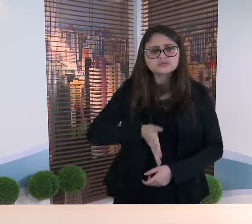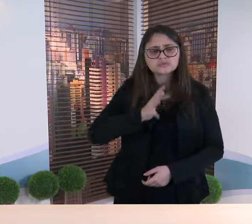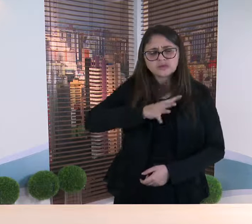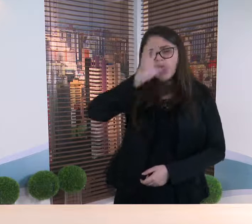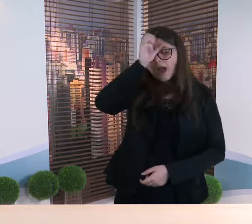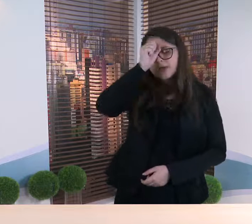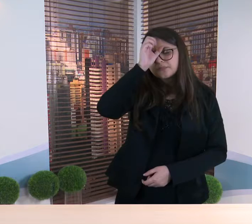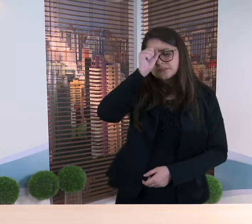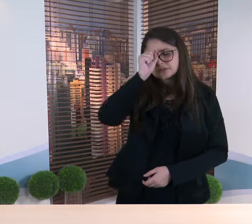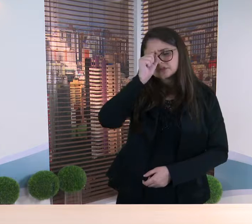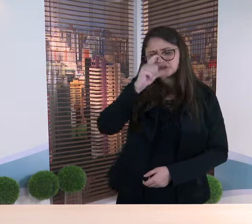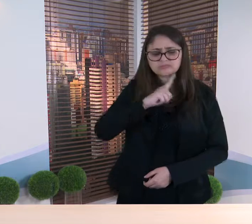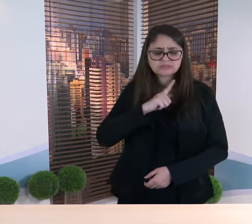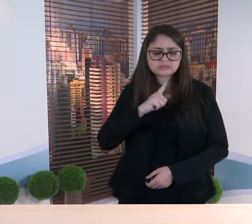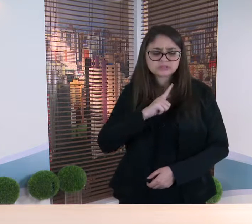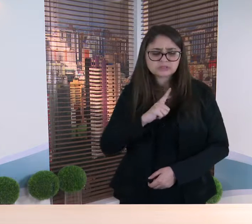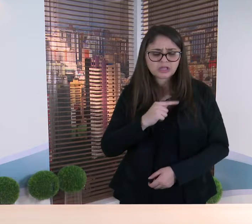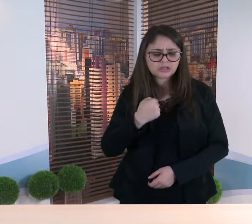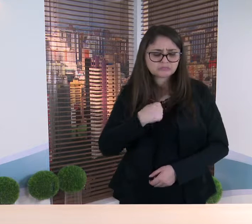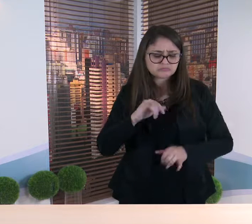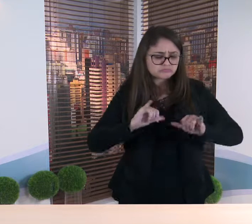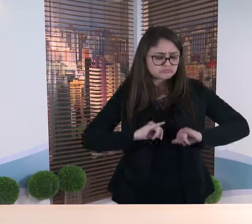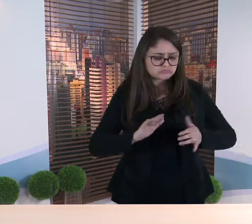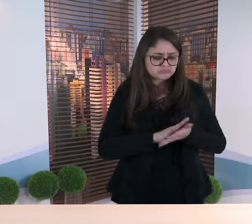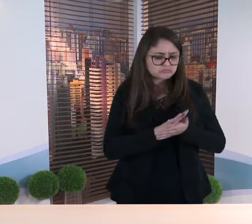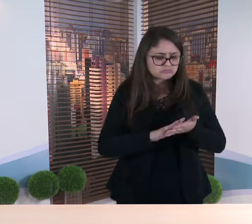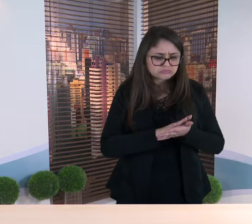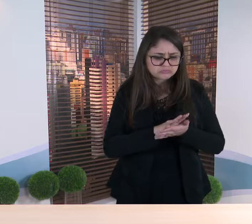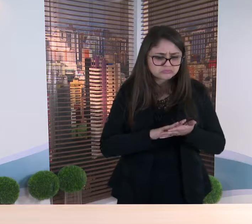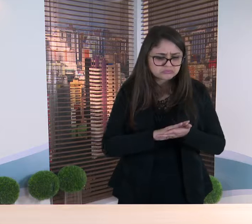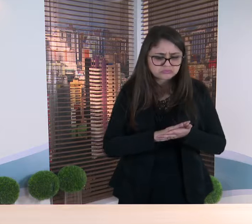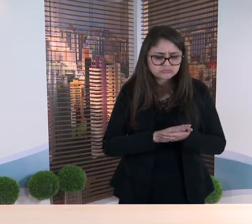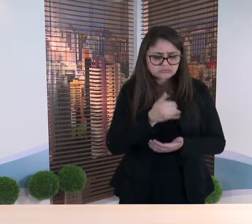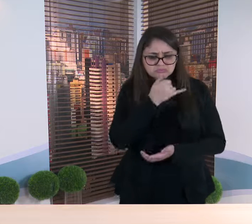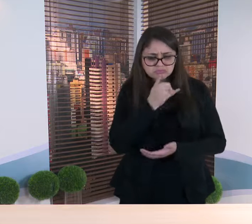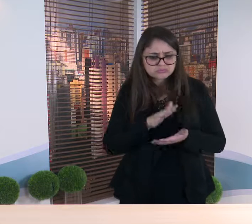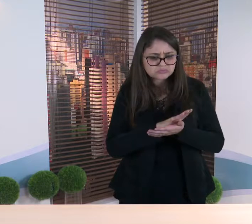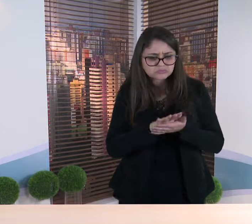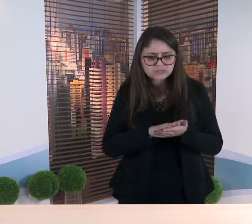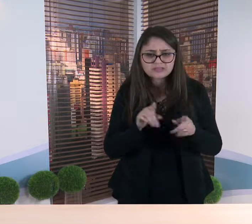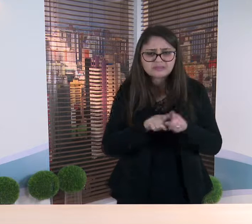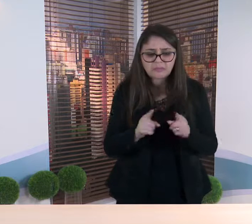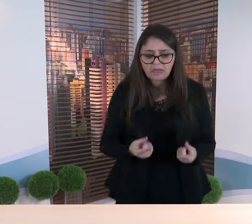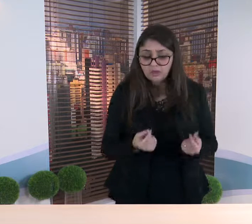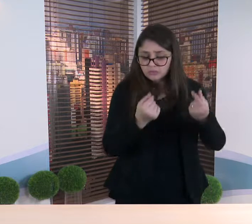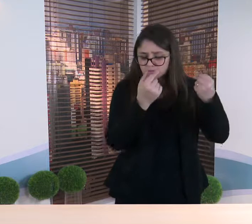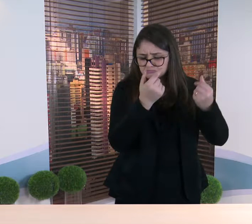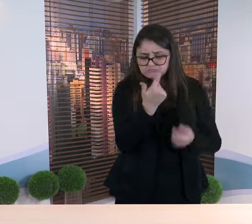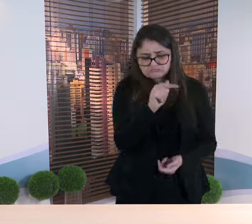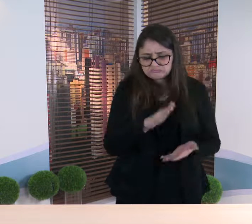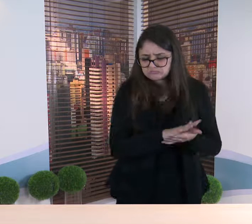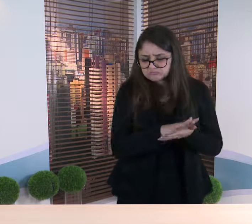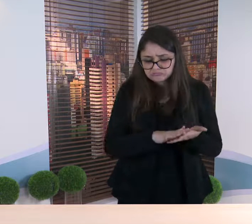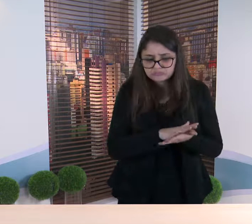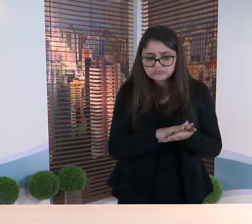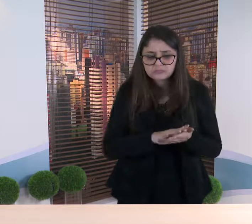com o que tenho. Sei estar abatido e sei também ter abundância. Em toda maneira e em todas as coisas